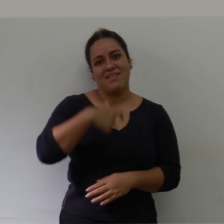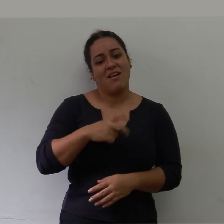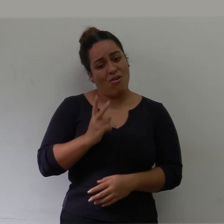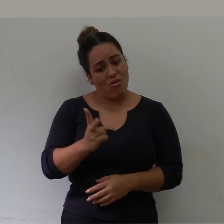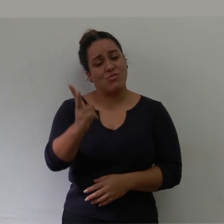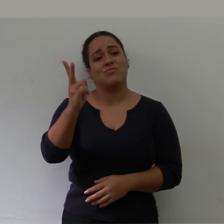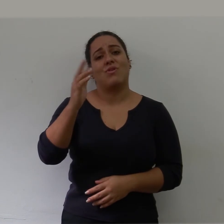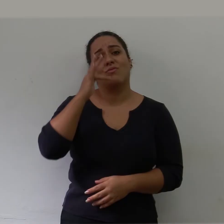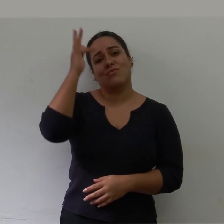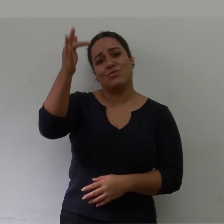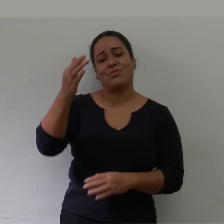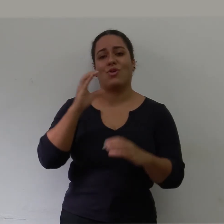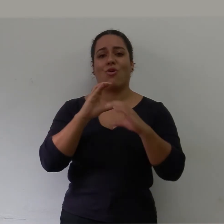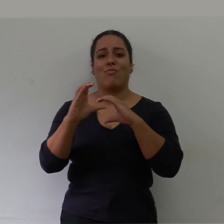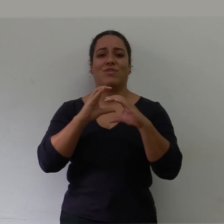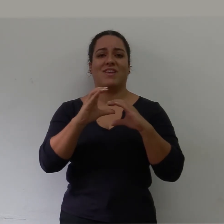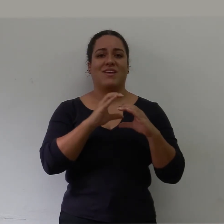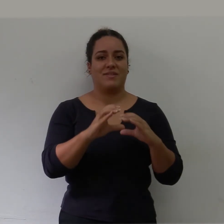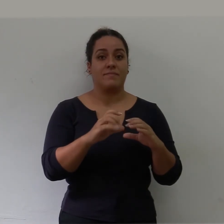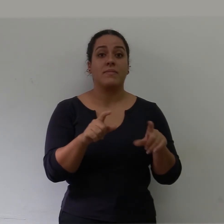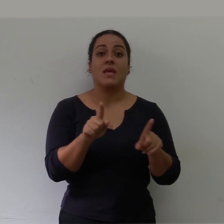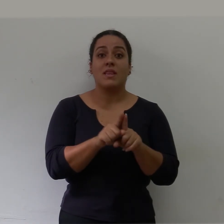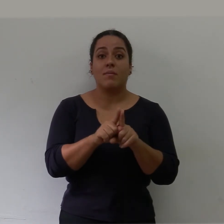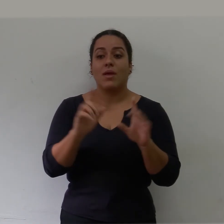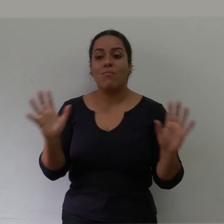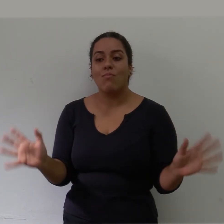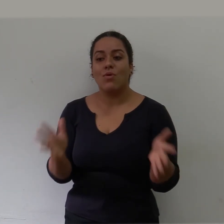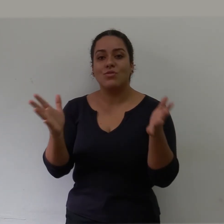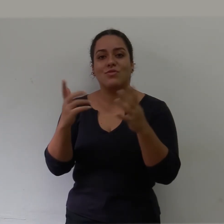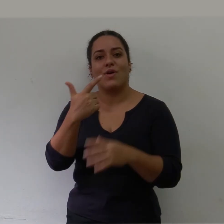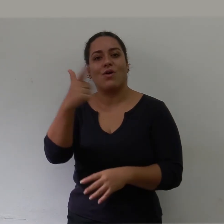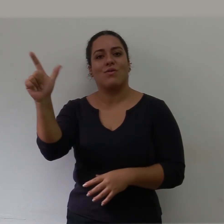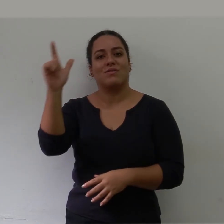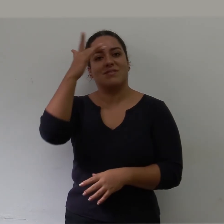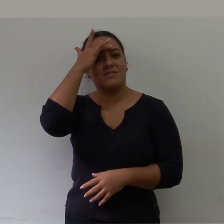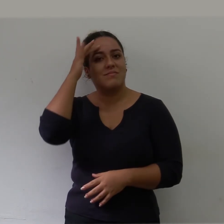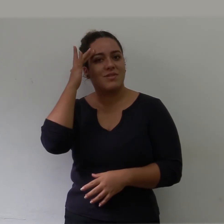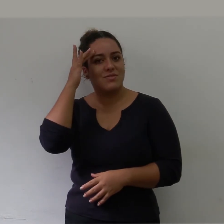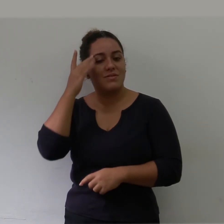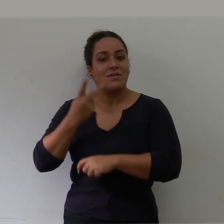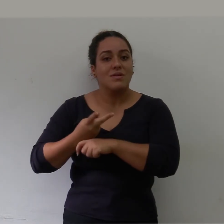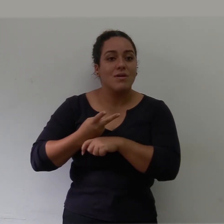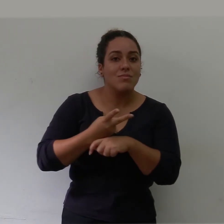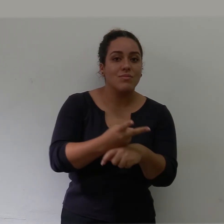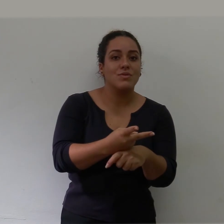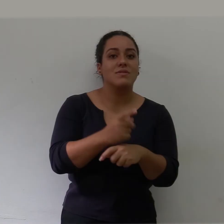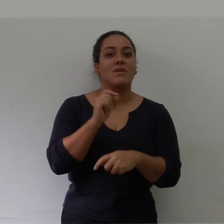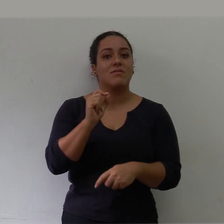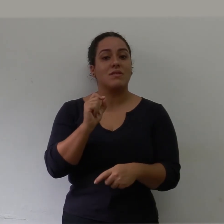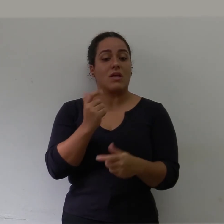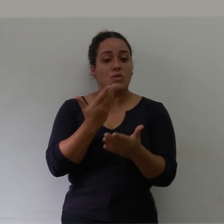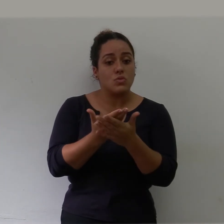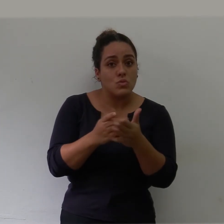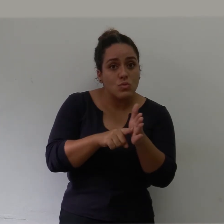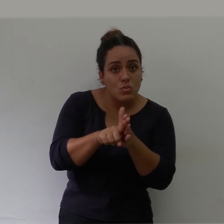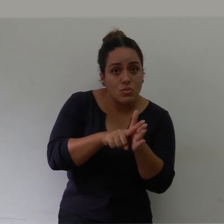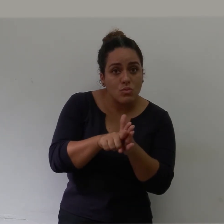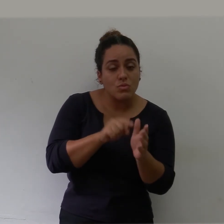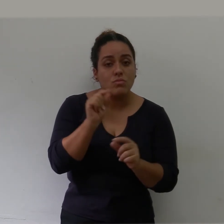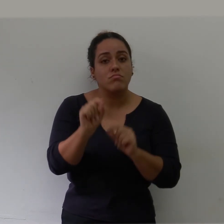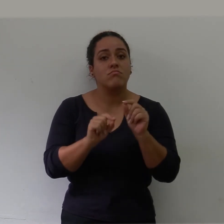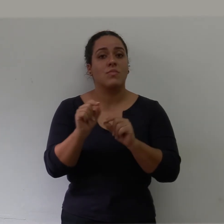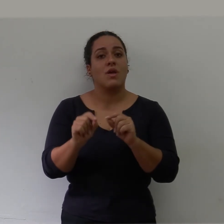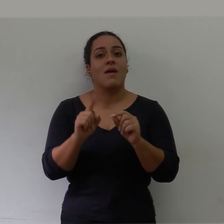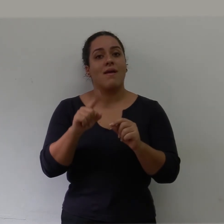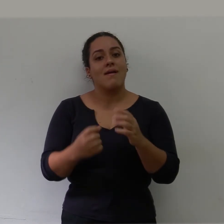continuar me comunicando. Então esse é o meu motivador, é buscar, através de soluções,